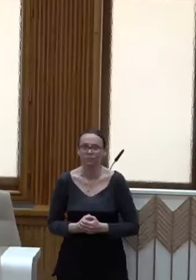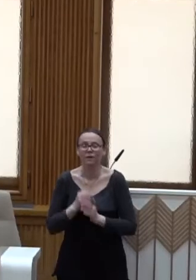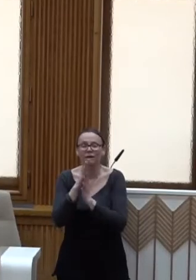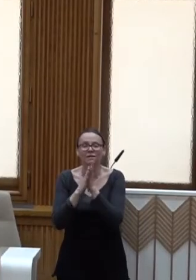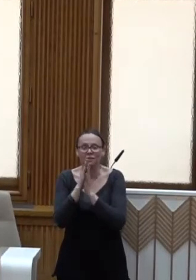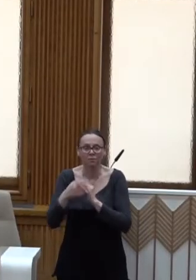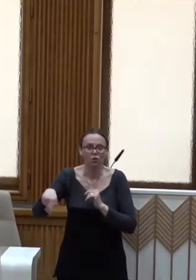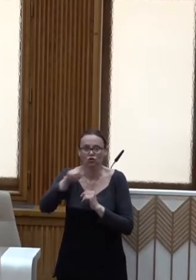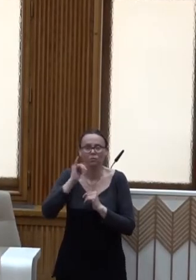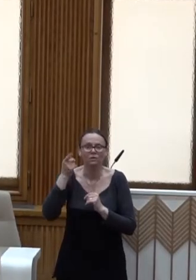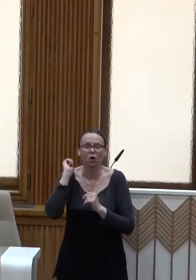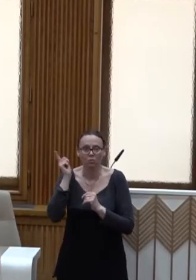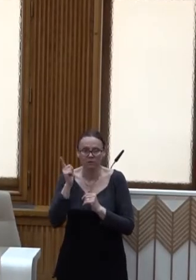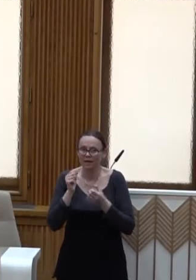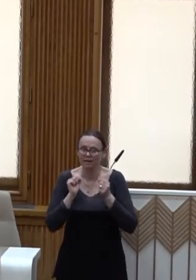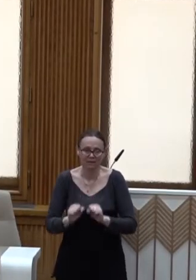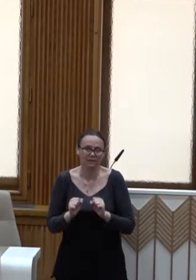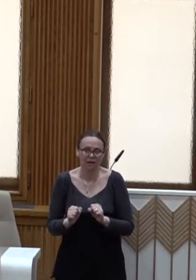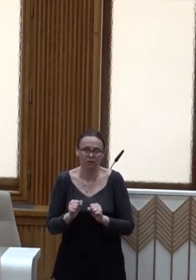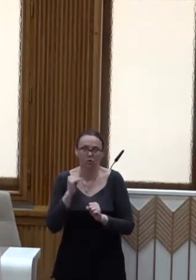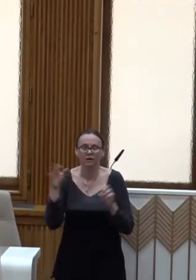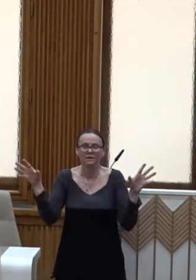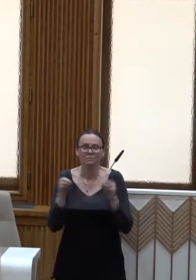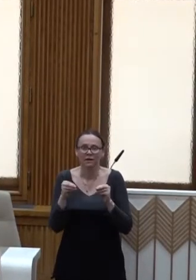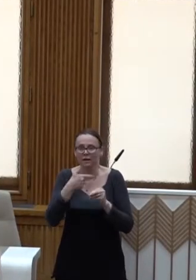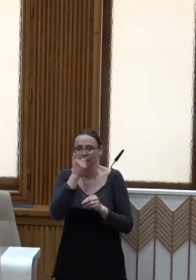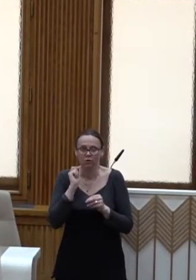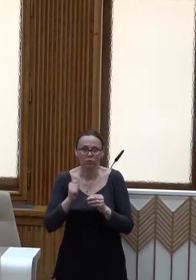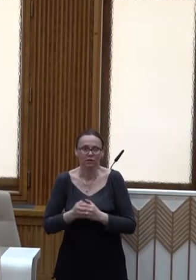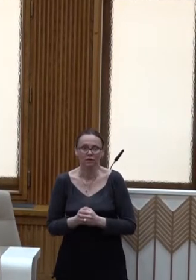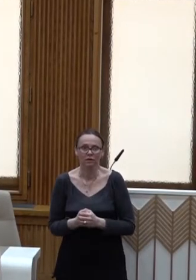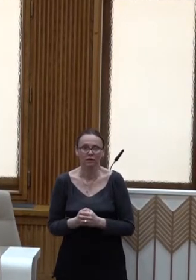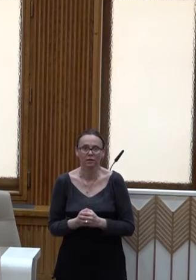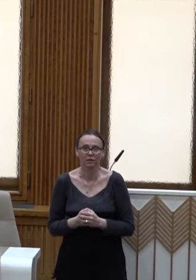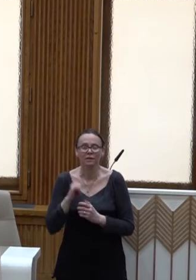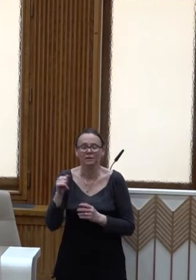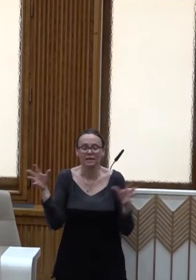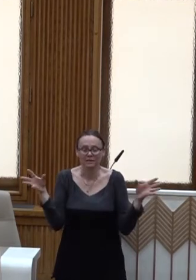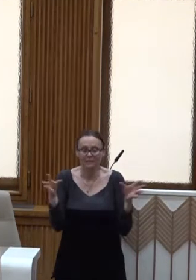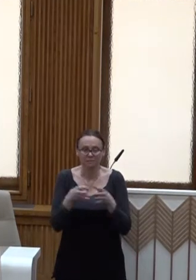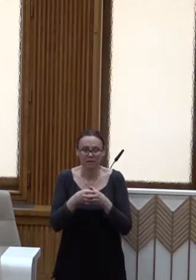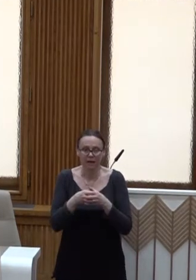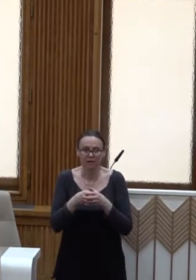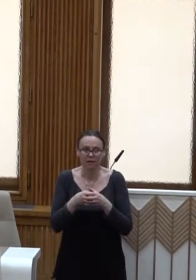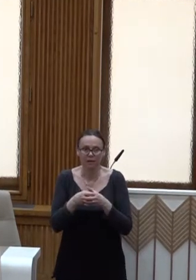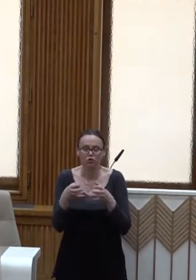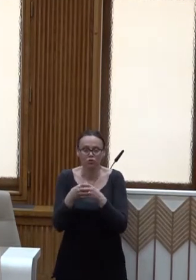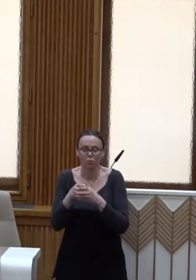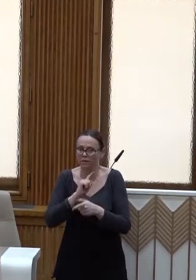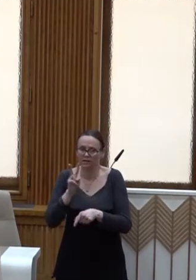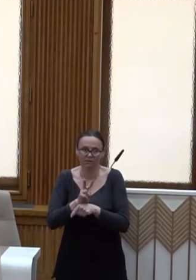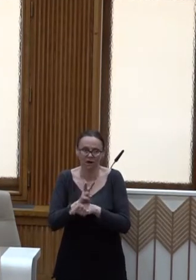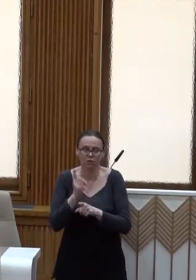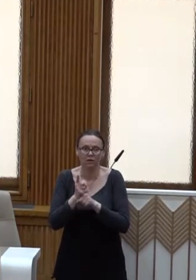naprošamo vas, da opozarjate stalno, da zbiranje ljudi oziroma da zbiranje skupin ljudi ni varno in da tudi